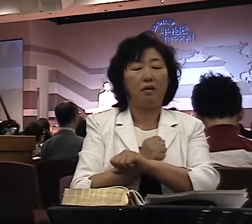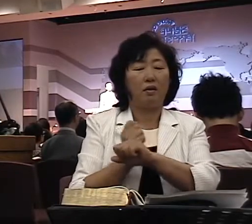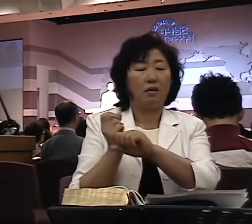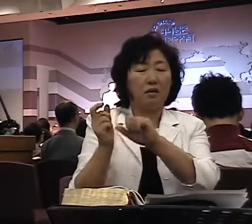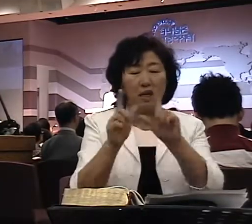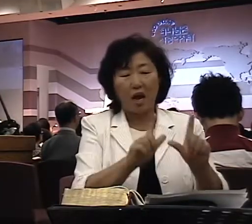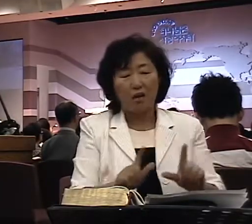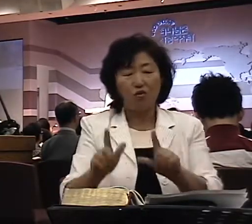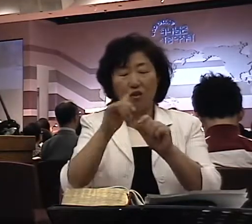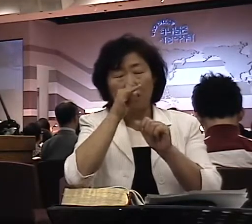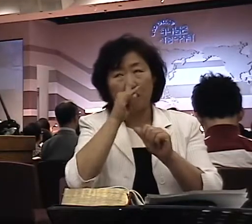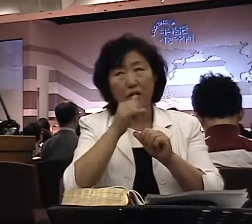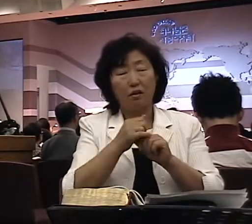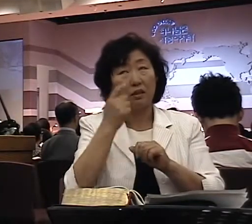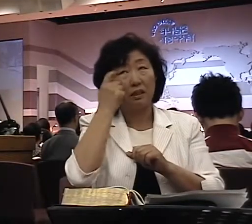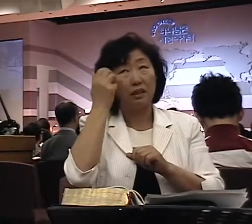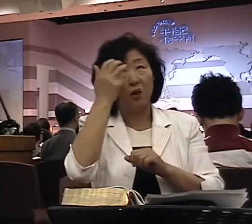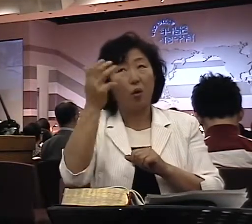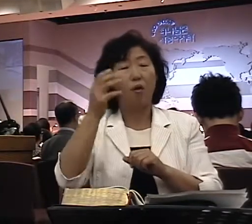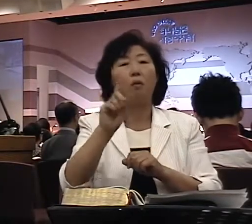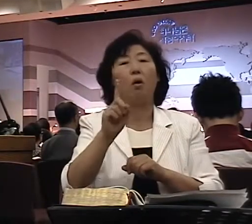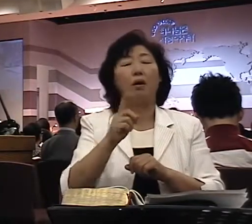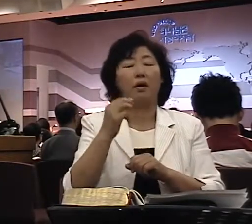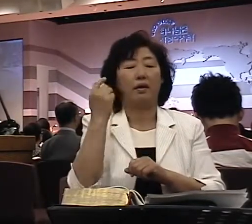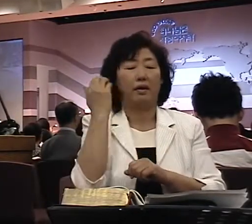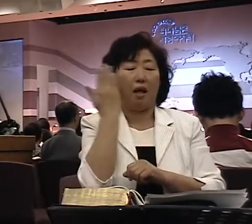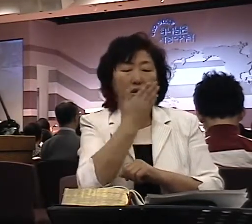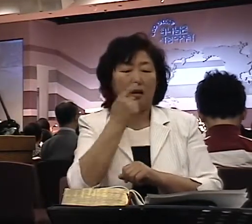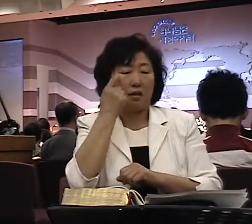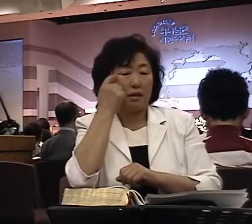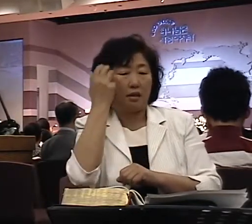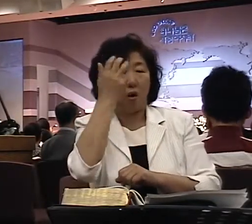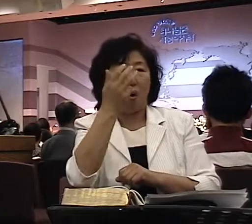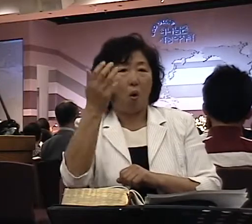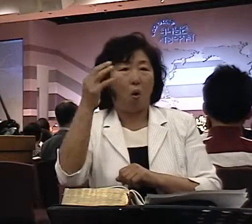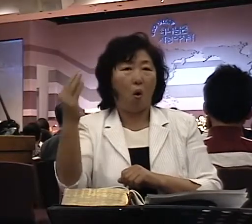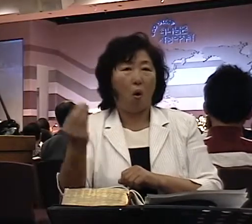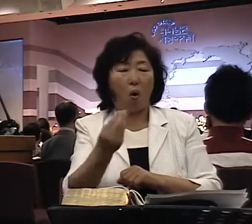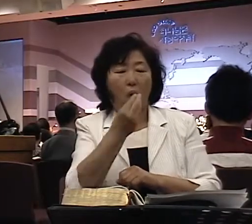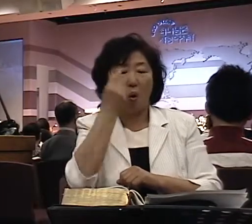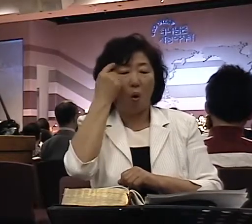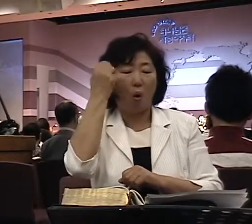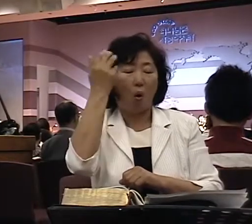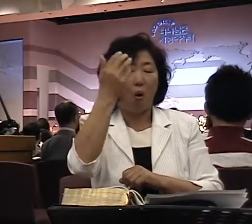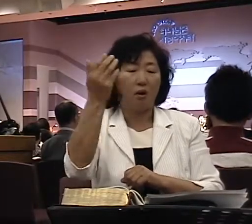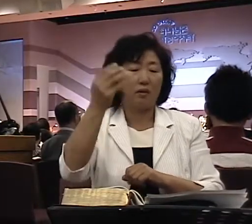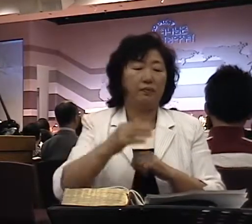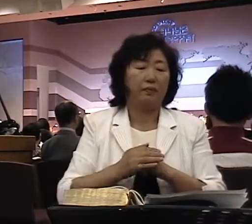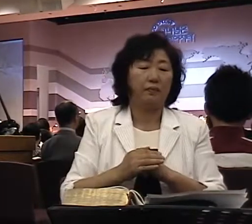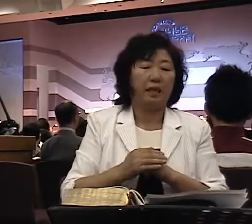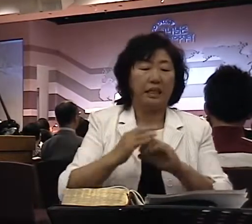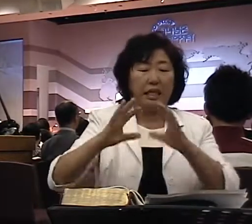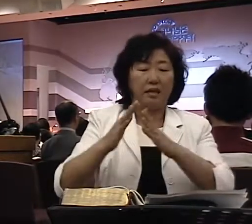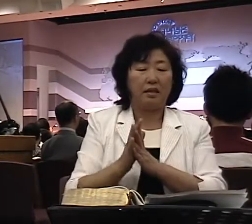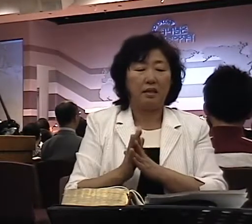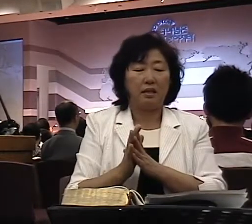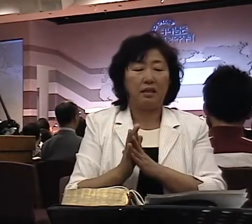다른 영혼이 아닙니다. 깨끗한 영혼입니다. 세상의 기준이 아무리 망가지고